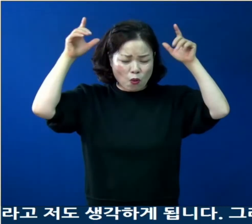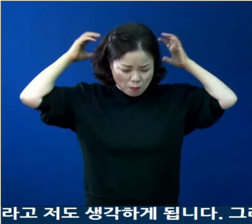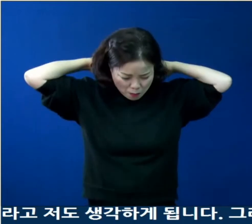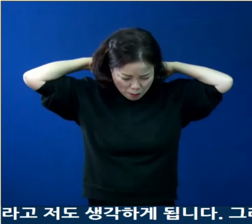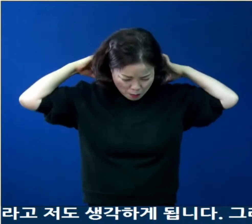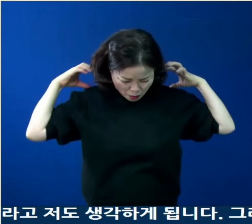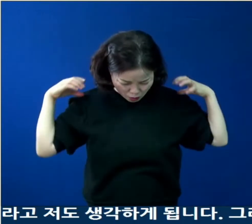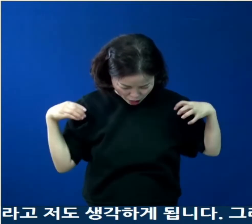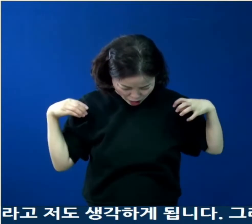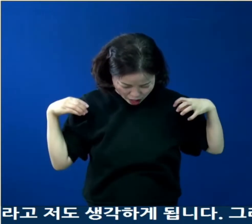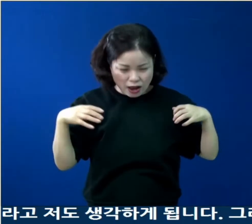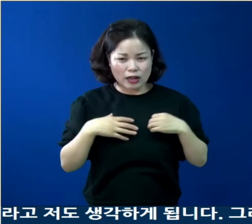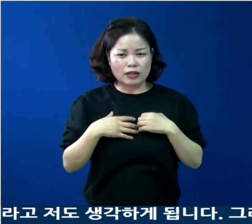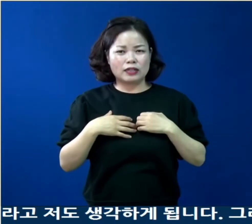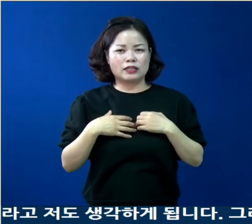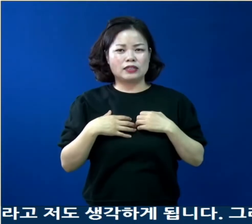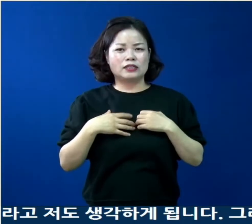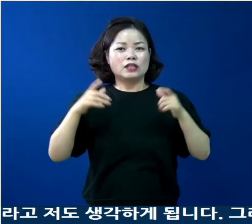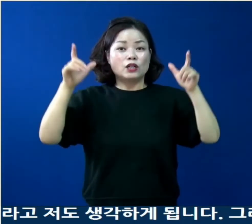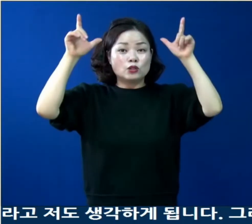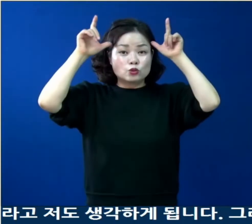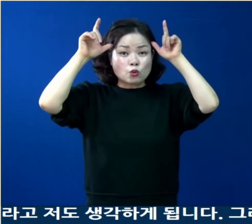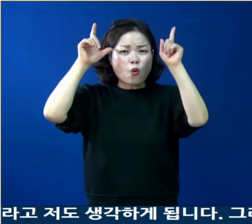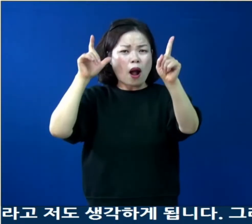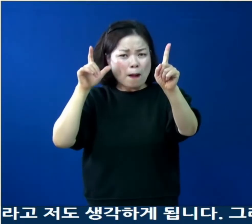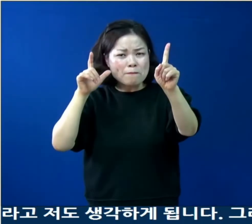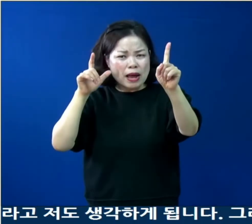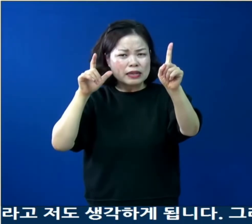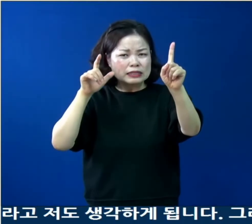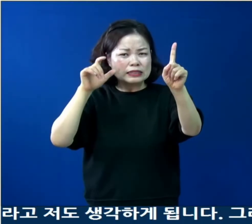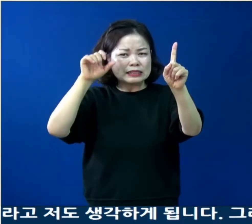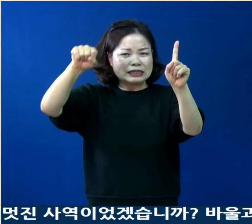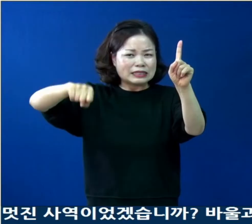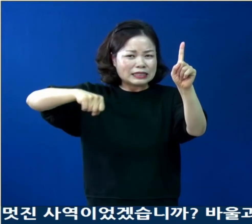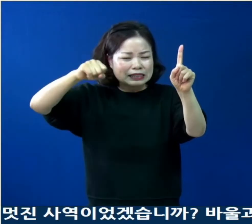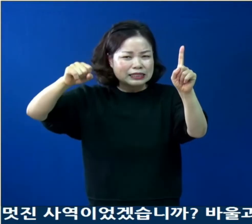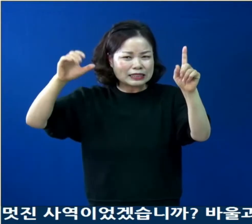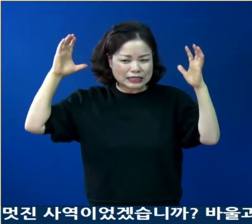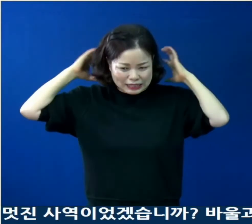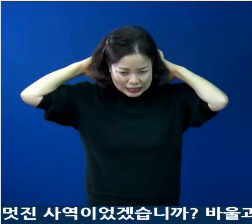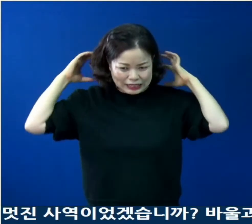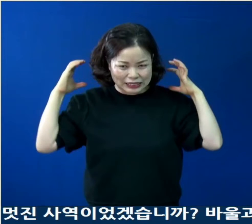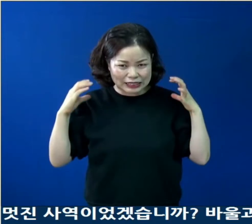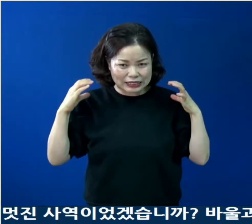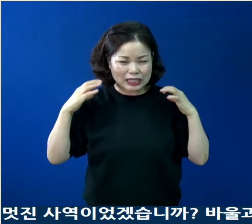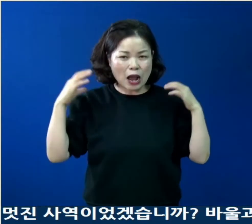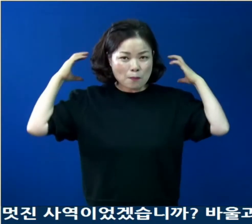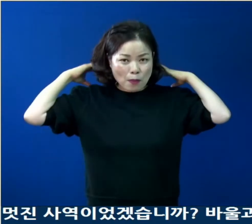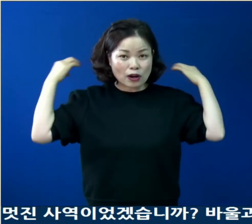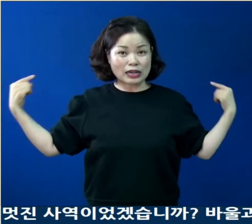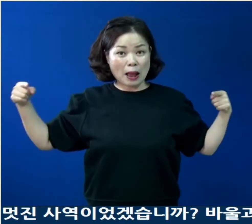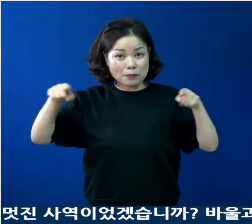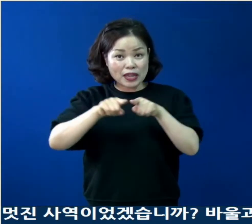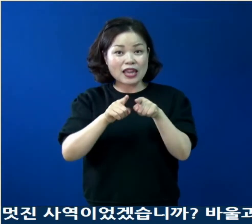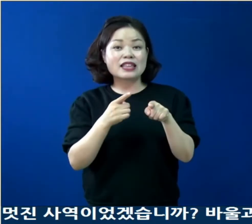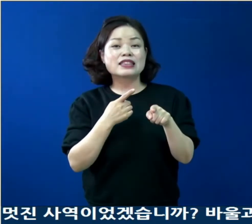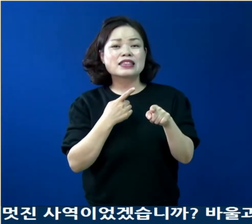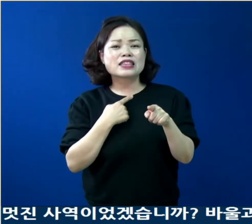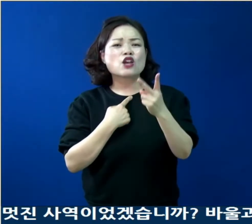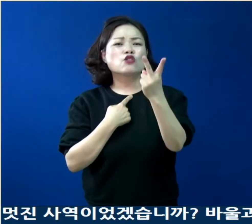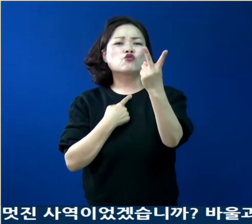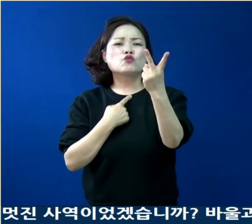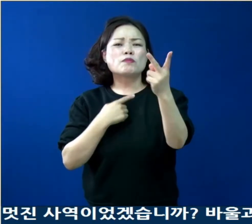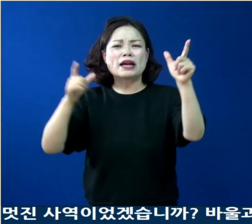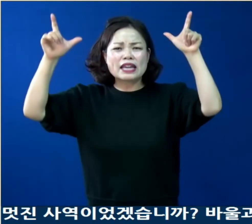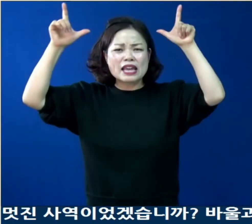원래 멍에는 소 한 마리를 이렇게 다루는 건데, 성경에서 말하는 멍에를 같이 했다, 이것은 두